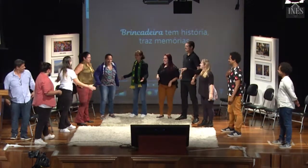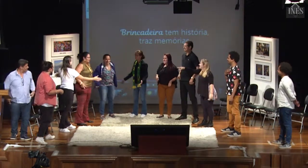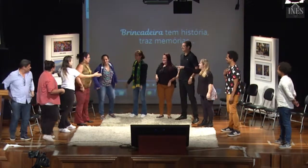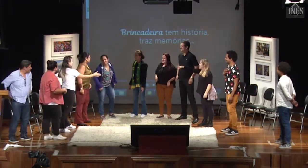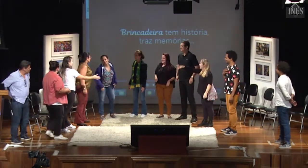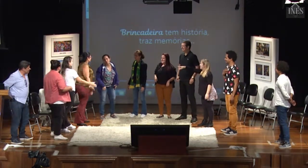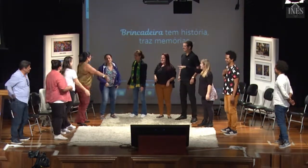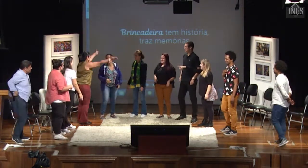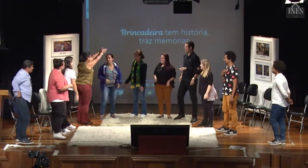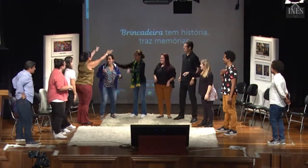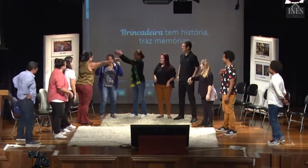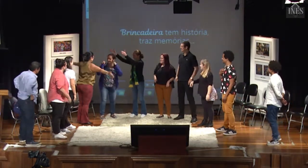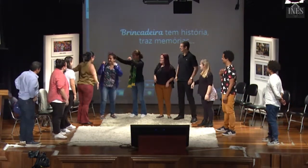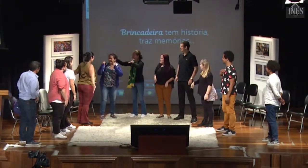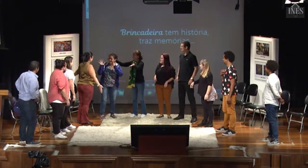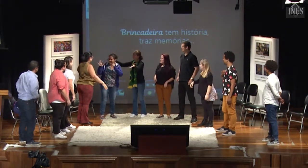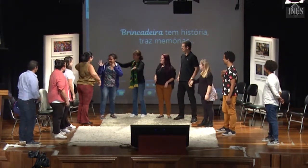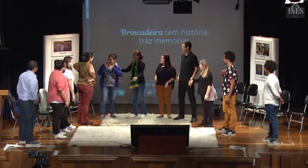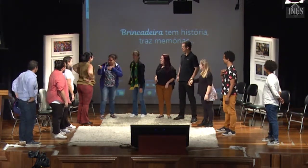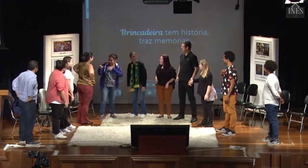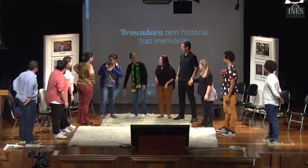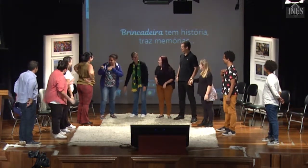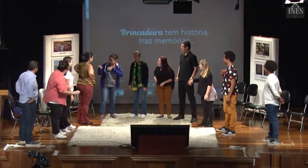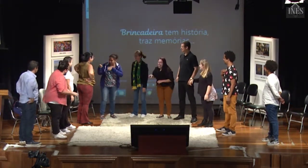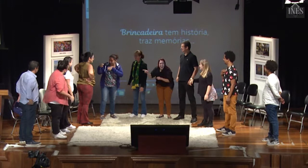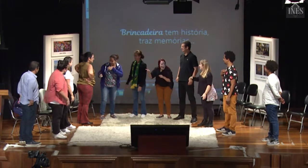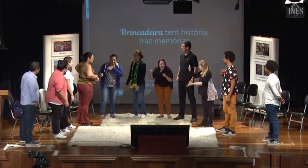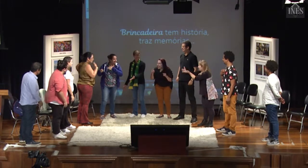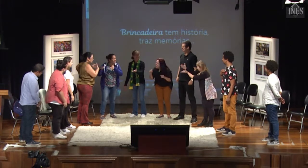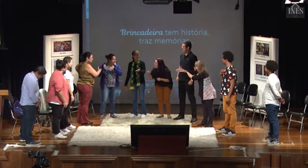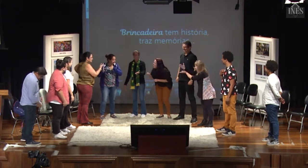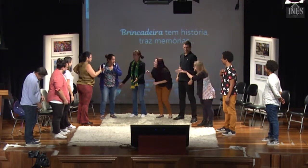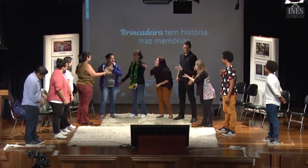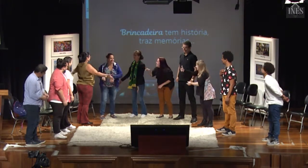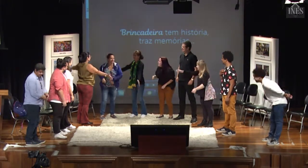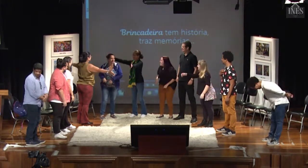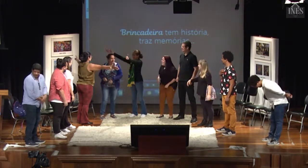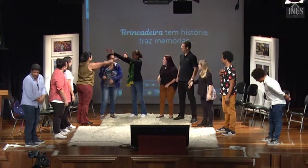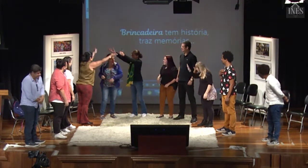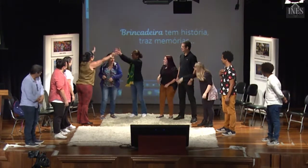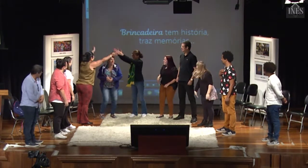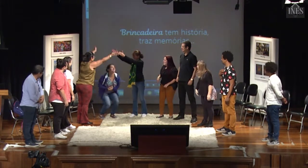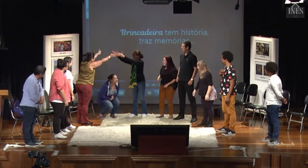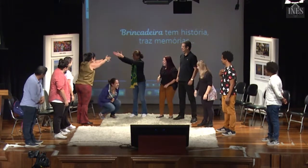Eu tive que arrumar minha calça, gente. Calma, você já começou? Ué, não começou não? Começou? Tá. Desce!